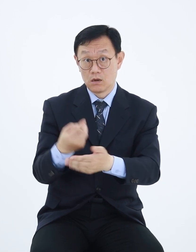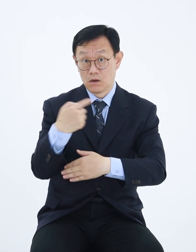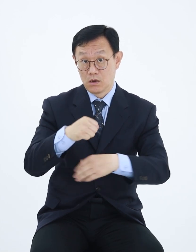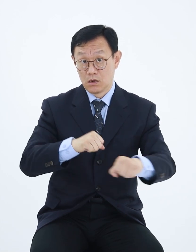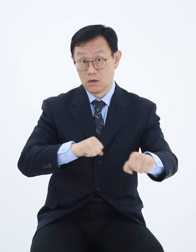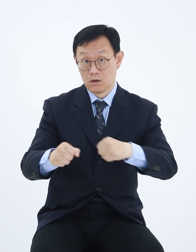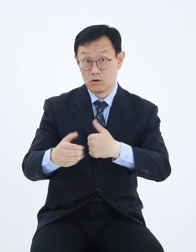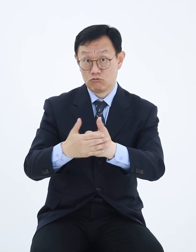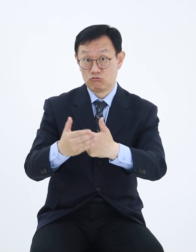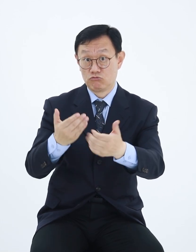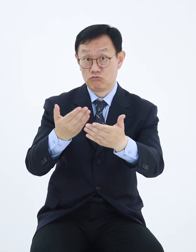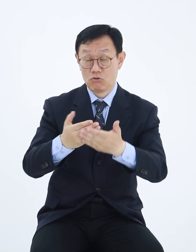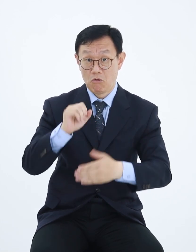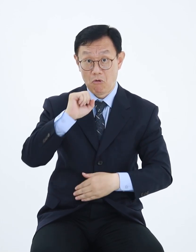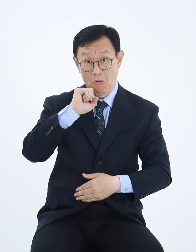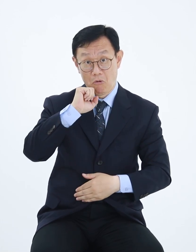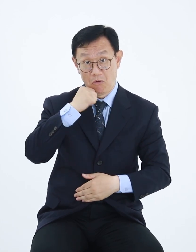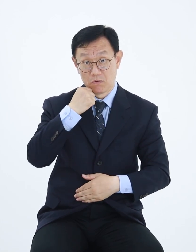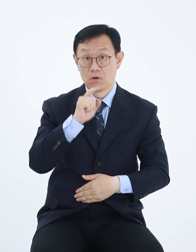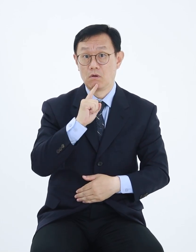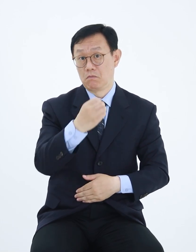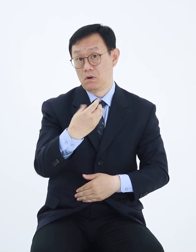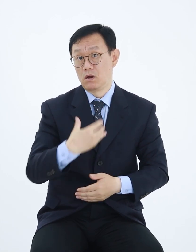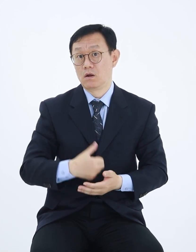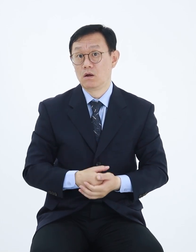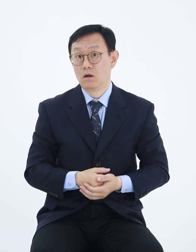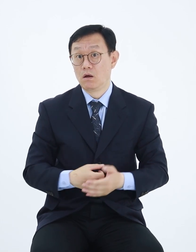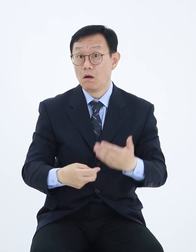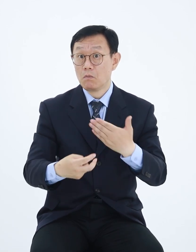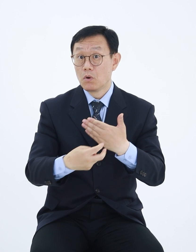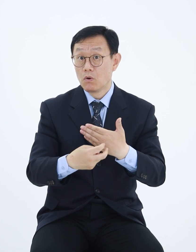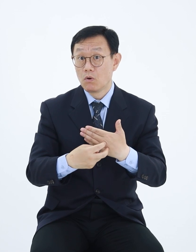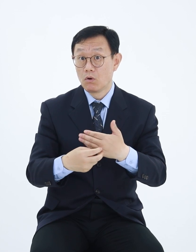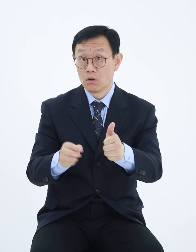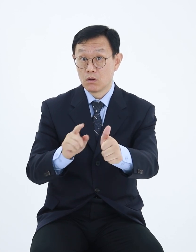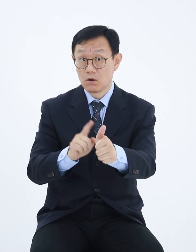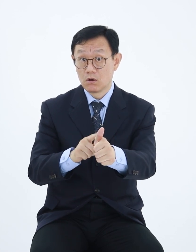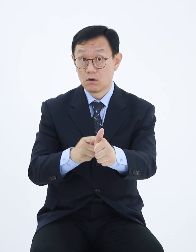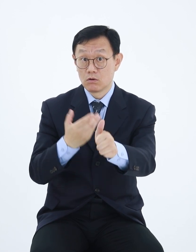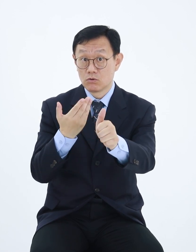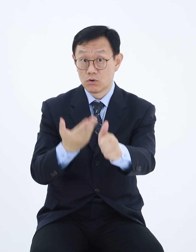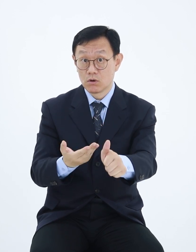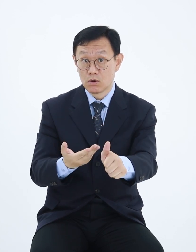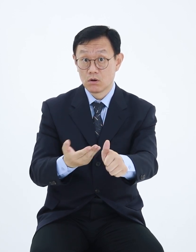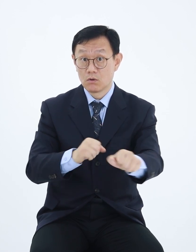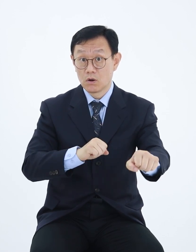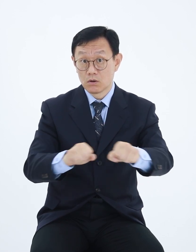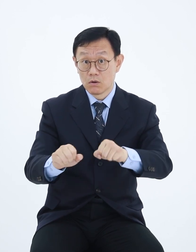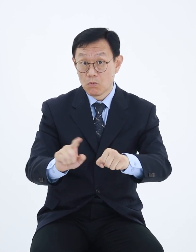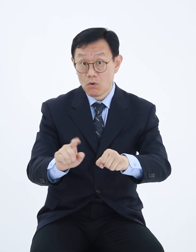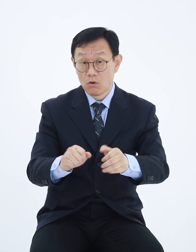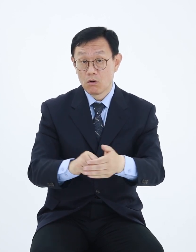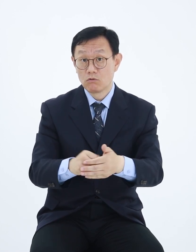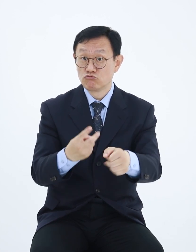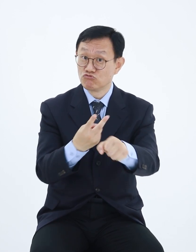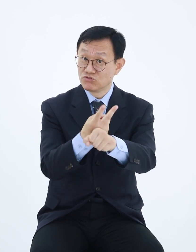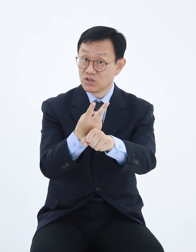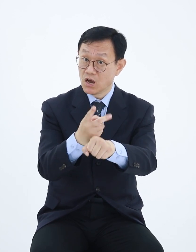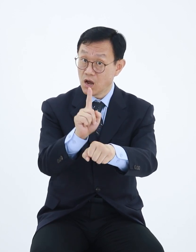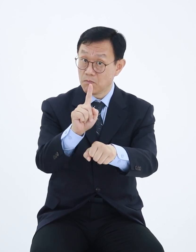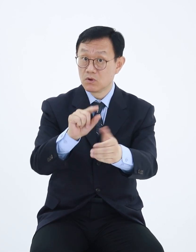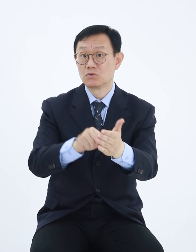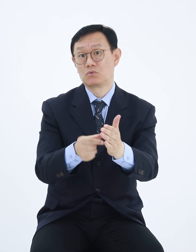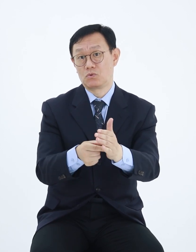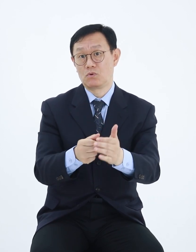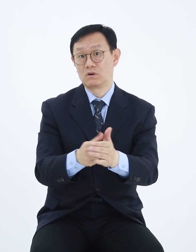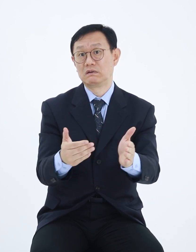신체활동 지원을 제대로 해주기가 어렵다고 했습니다. 병원에서 K씨에게 제공한 신체활동 지원은 2-3시간에 한